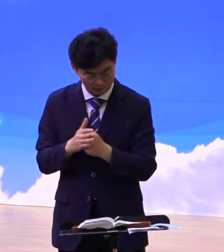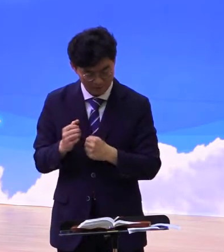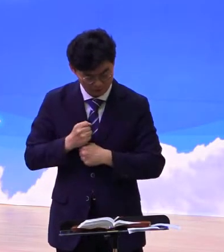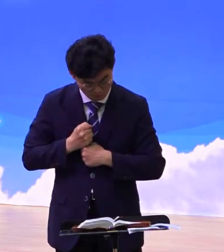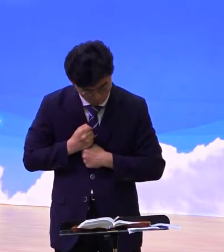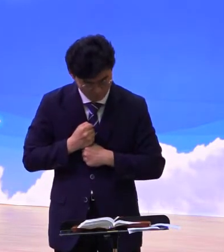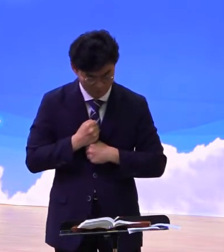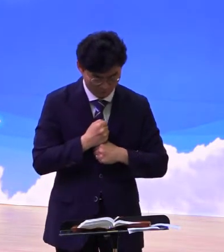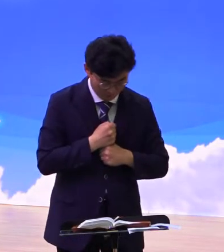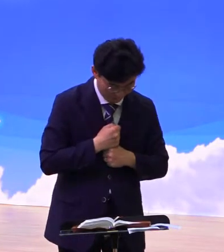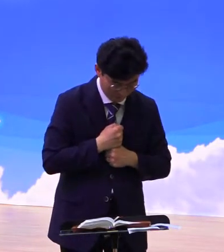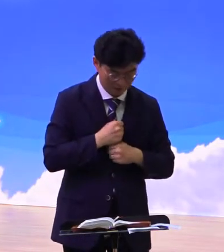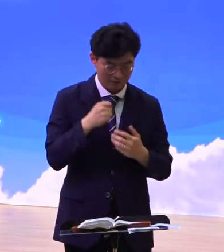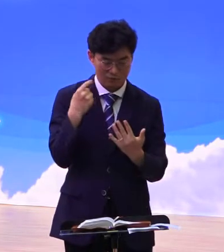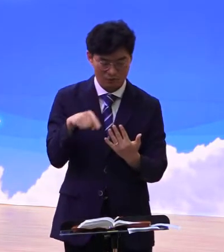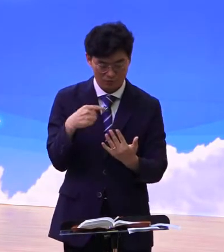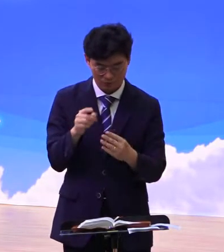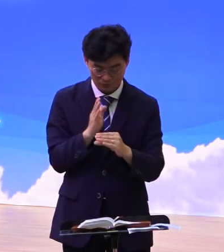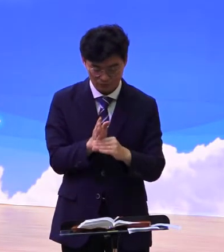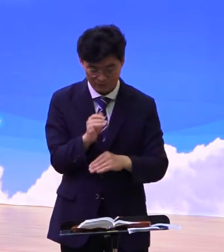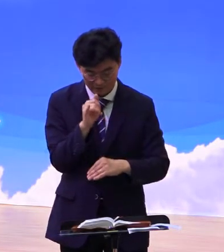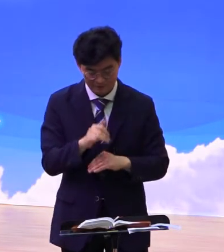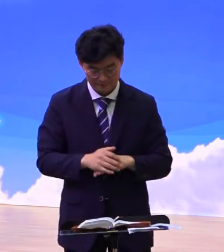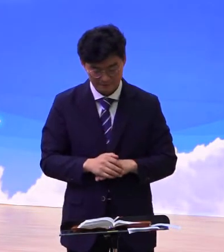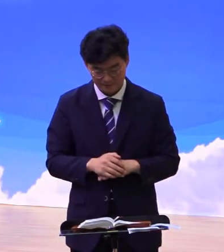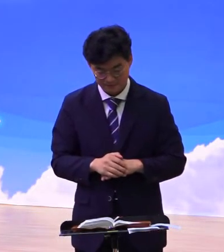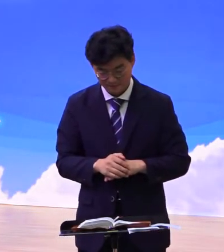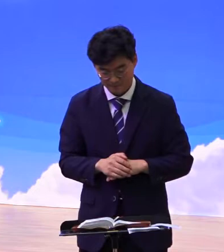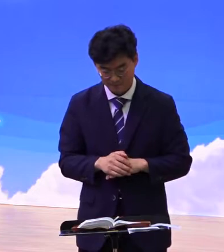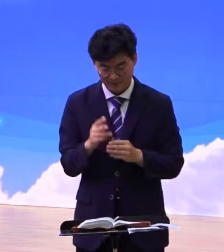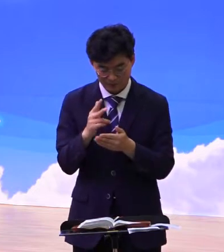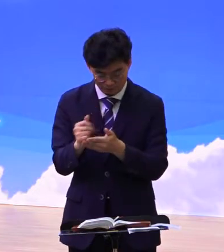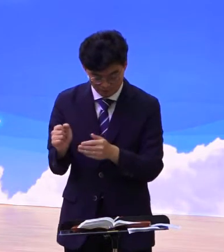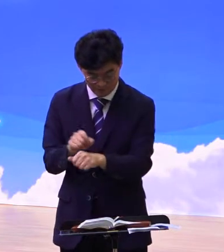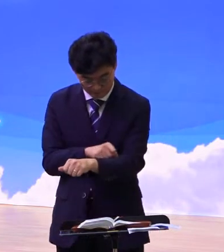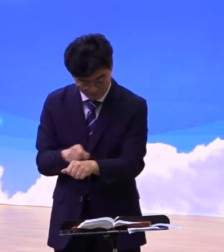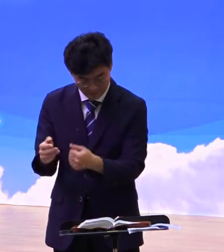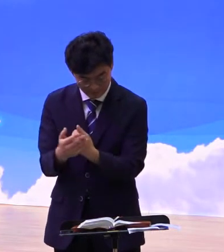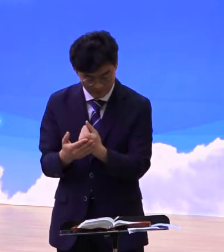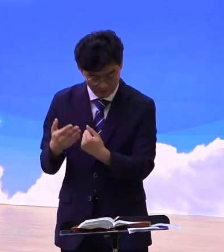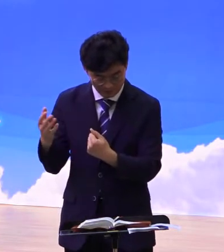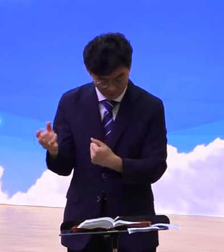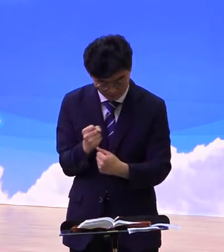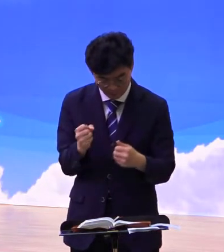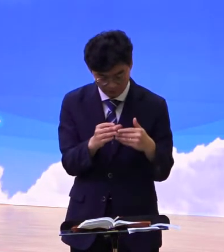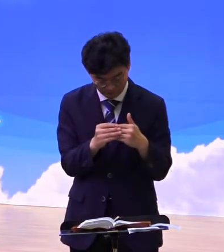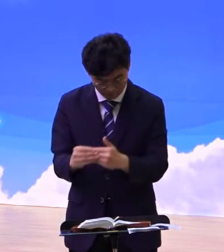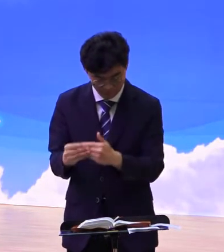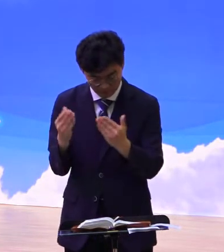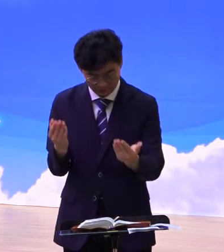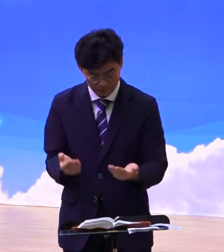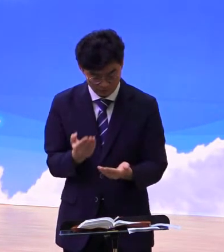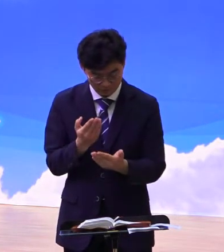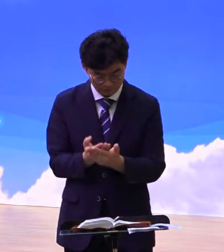상황 속에서 진행되고 있습니다. 주님의 특별한 은혜로 인도하여